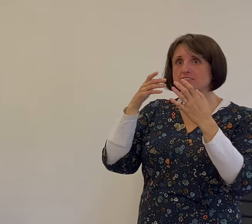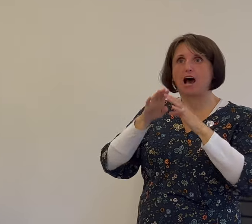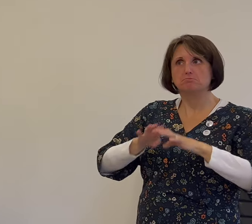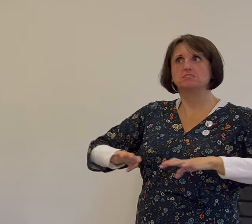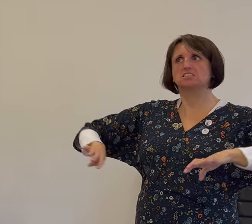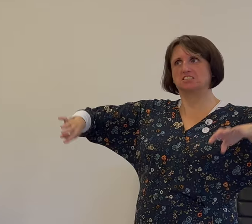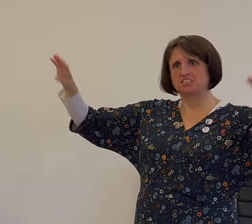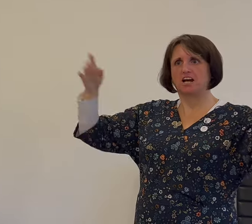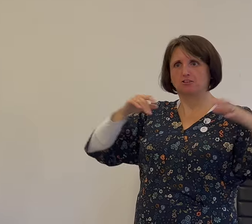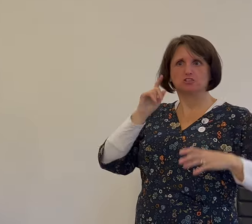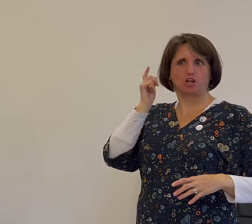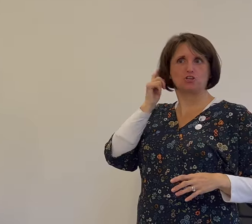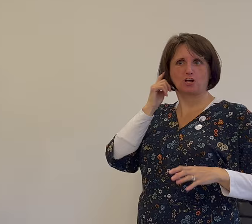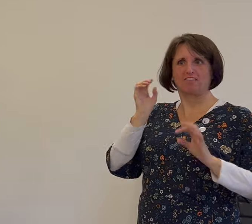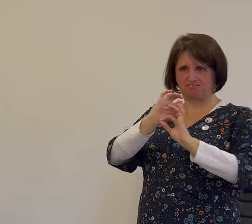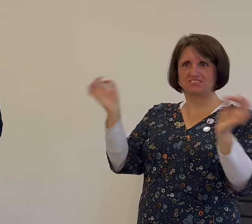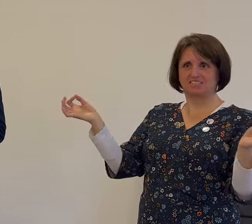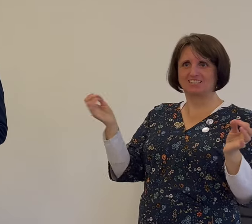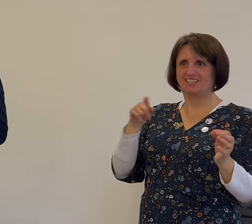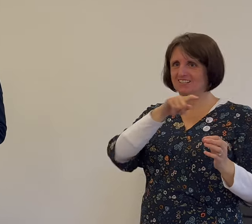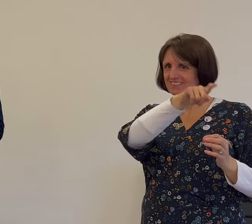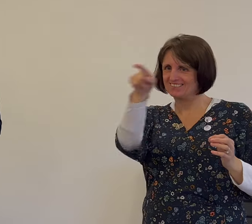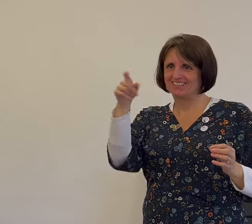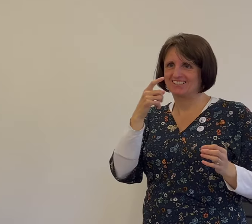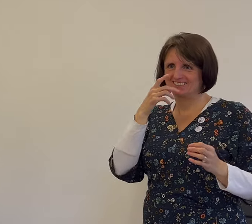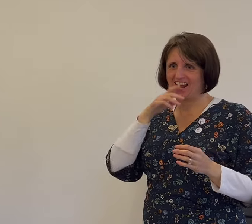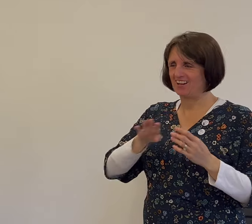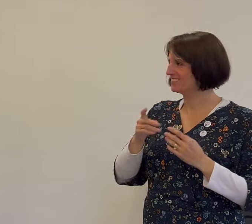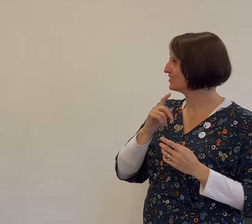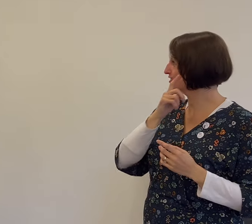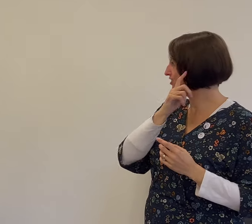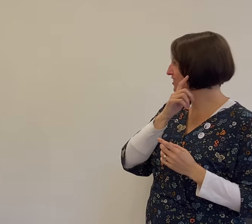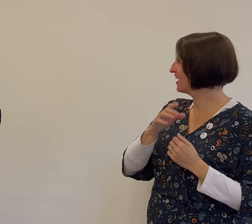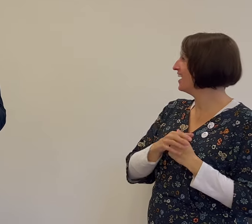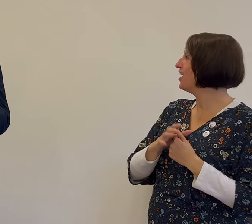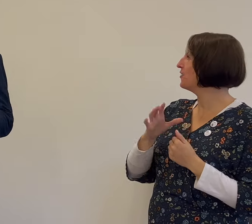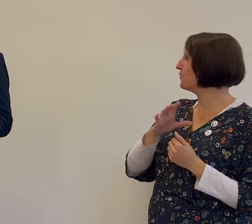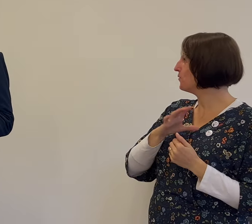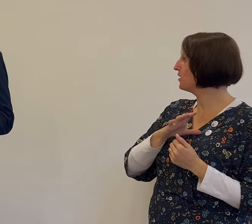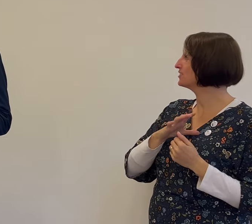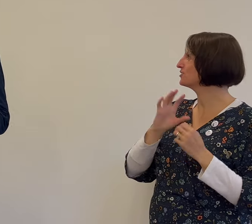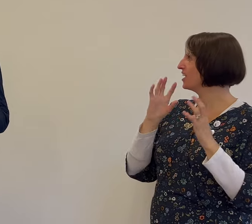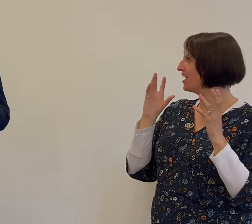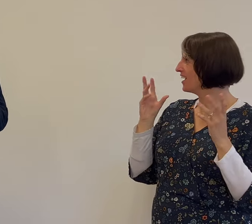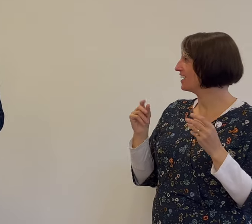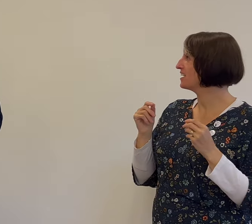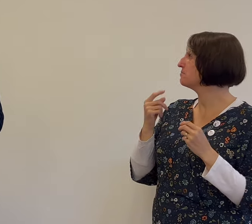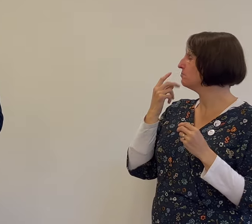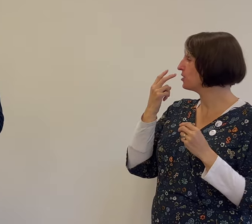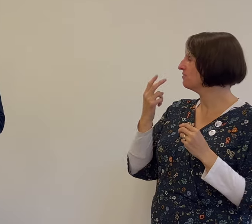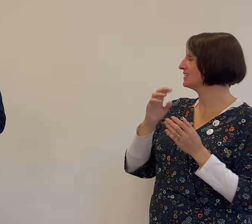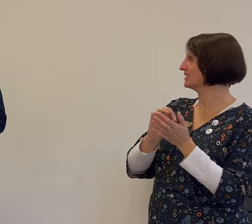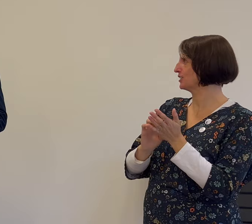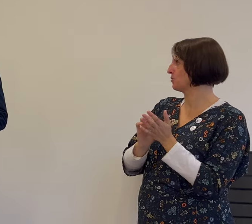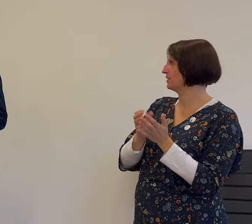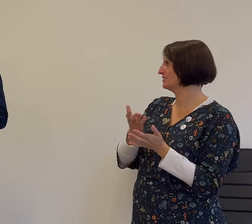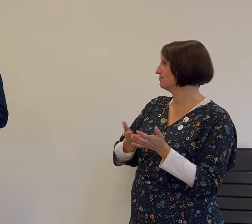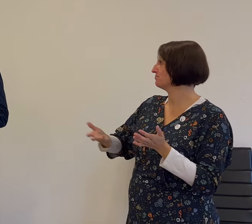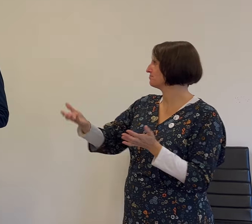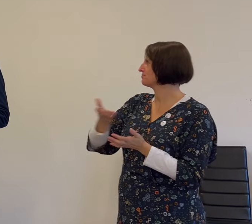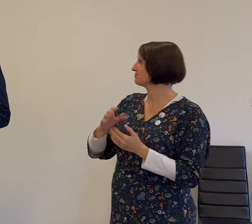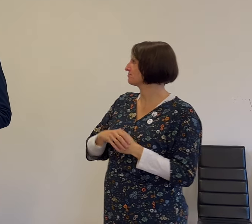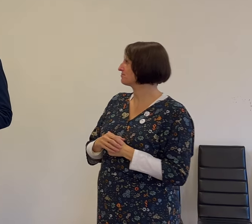každé slovo, dokonce ho nahráli. A člověk si řekne, to je hezké, tak se na to můžu podívat. No